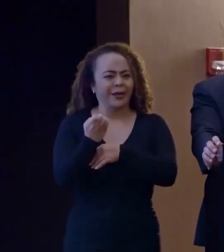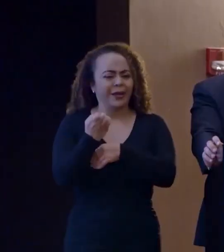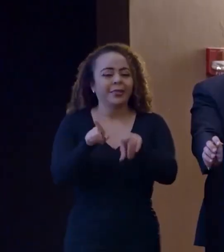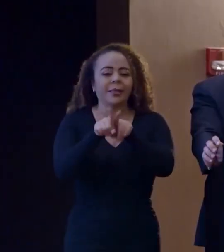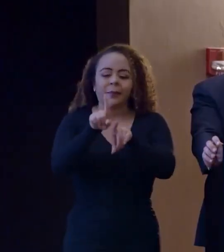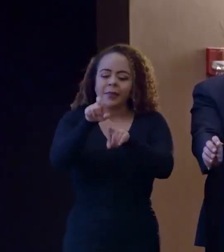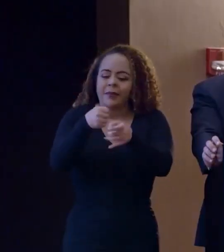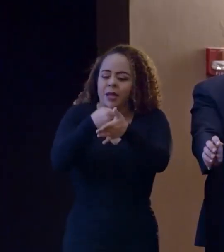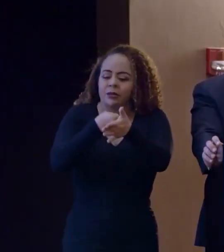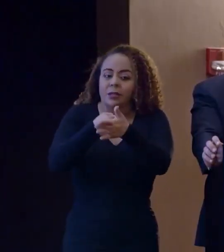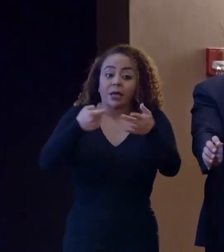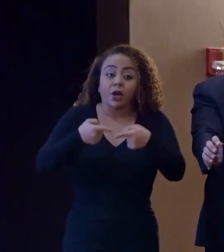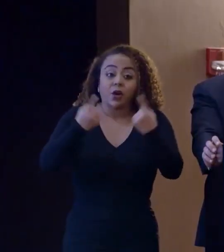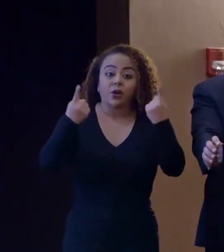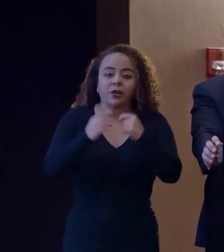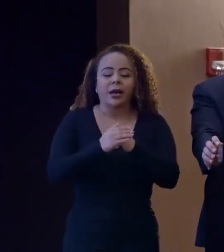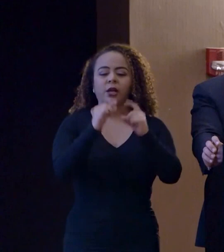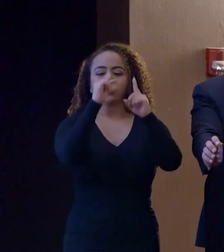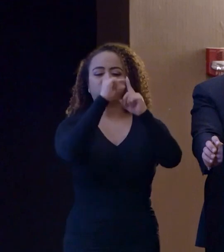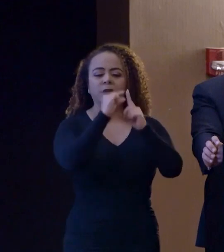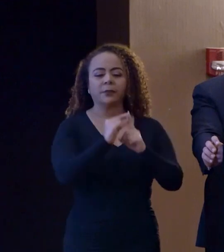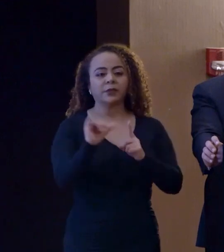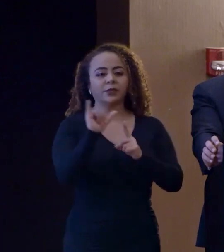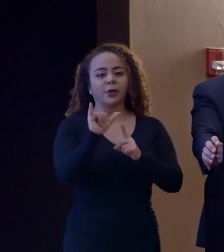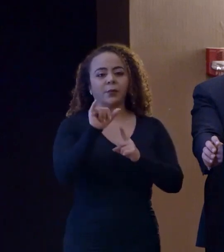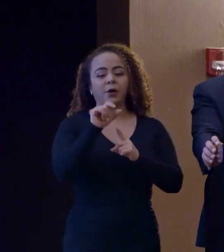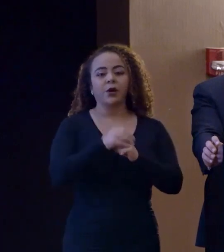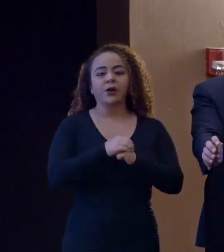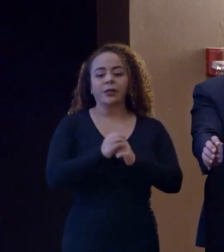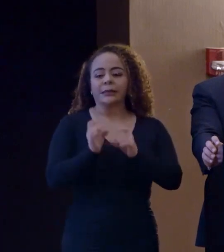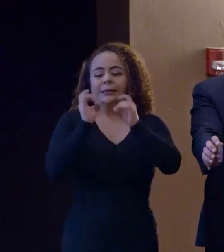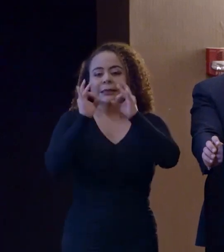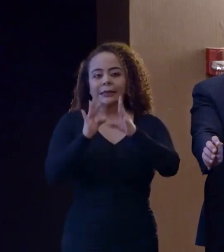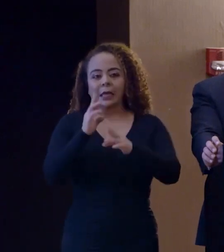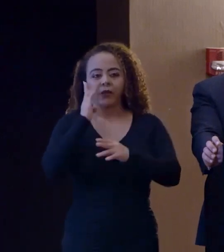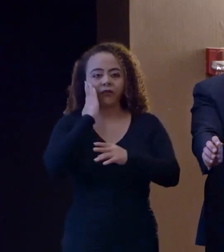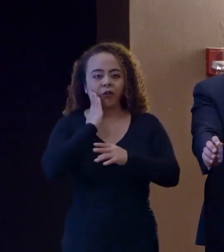Hay que luchar contra conceptos como la xenofobia